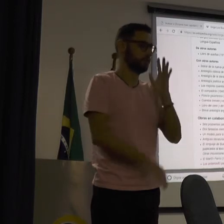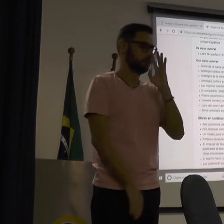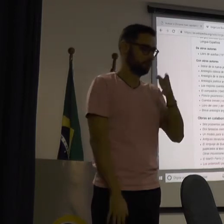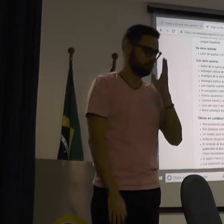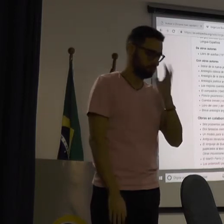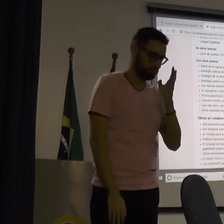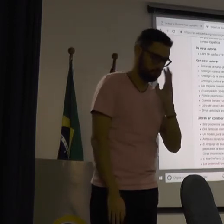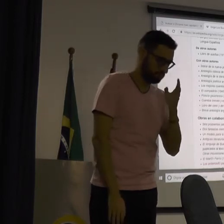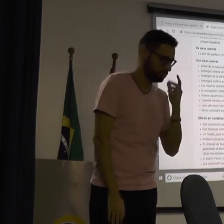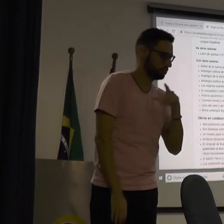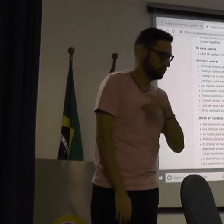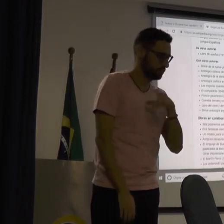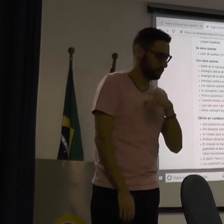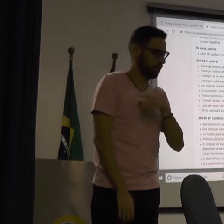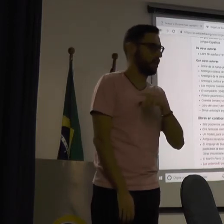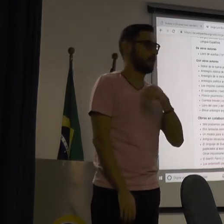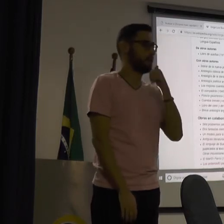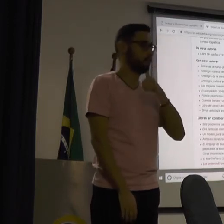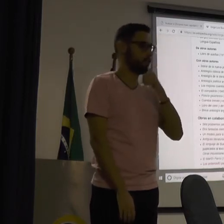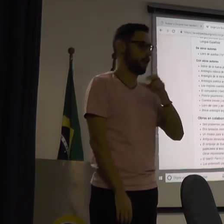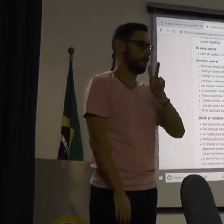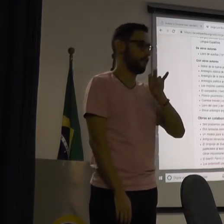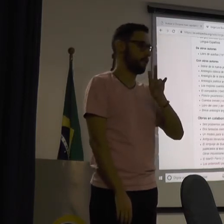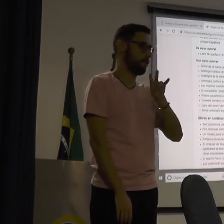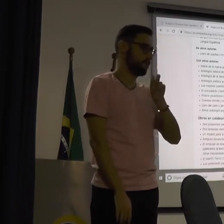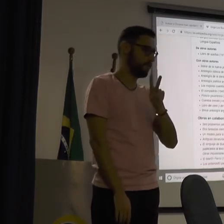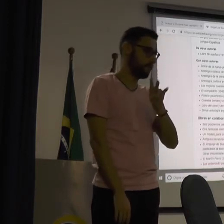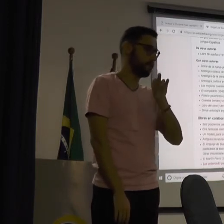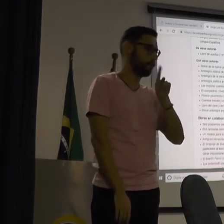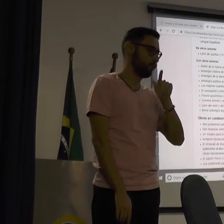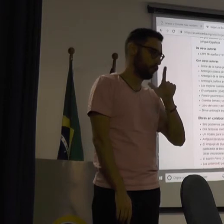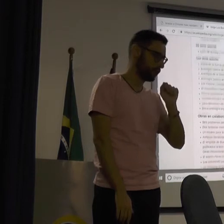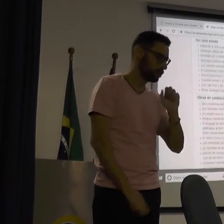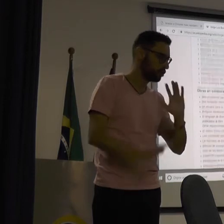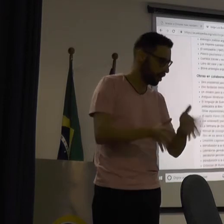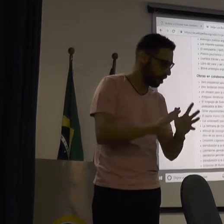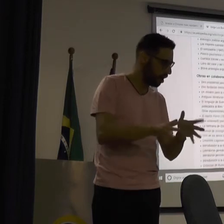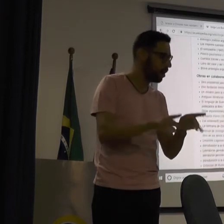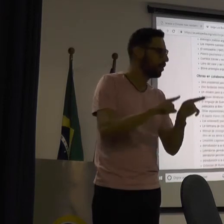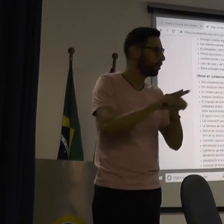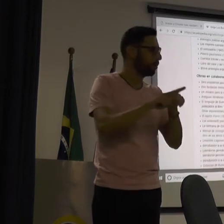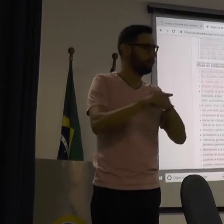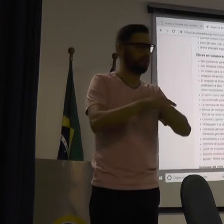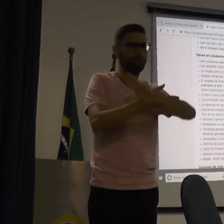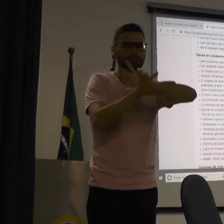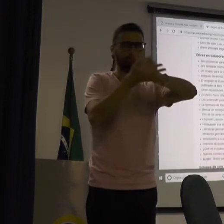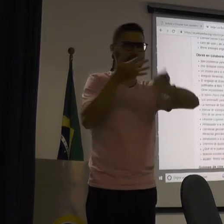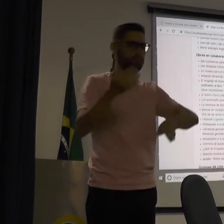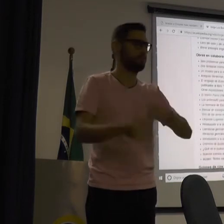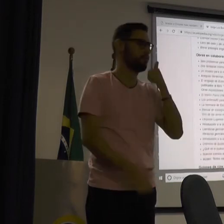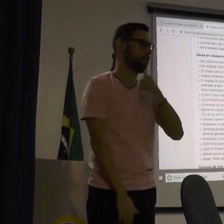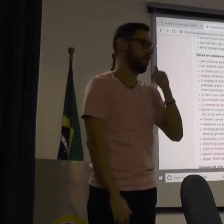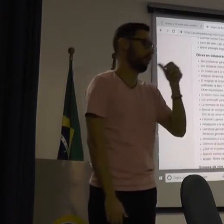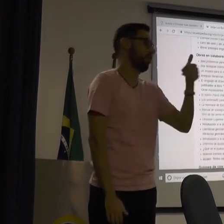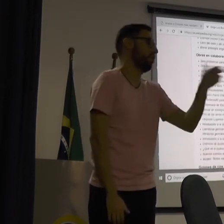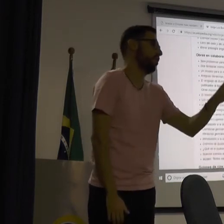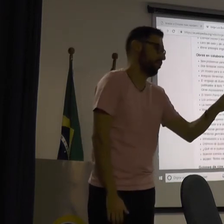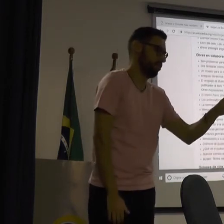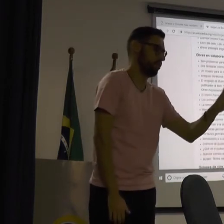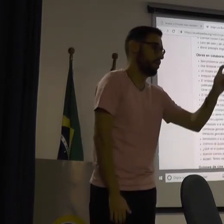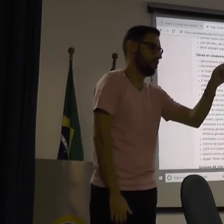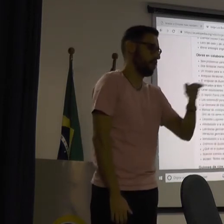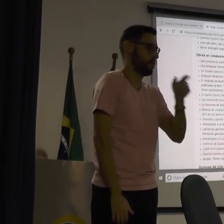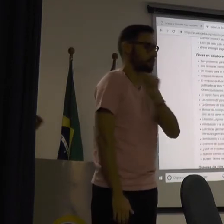Depois, mais para baixo, Margarita Guerreiro. Tem mais ou menos, sei lá, umas 15, em geral, ex-alunas.